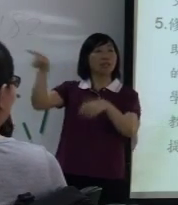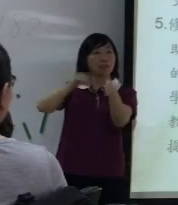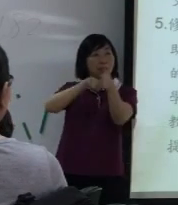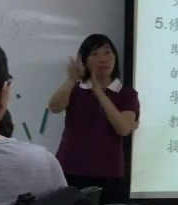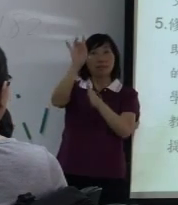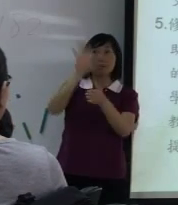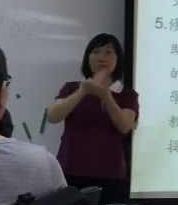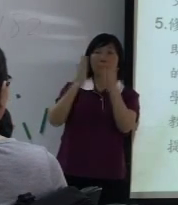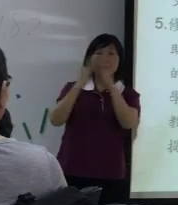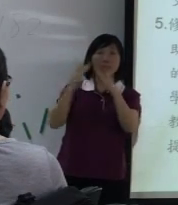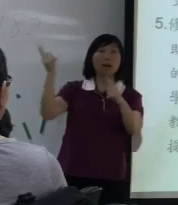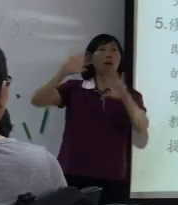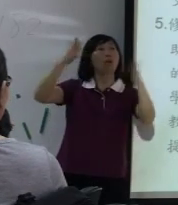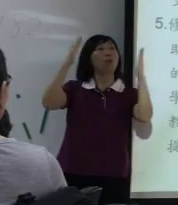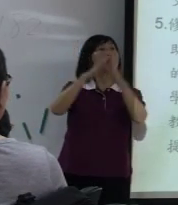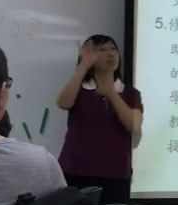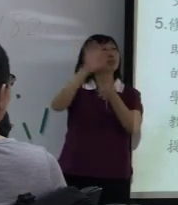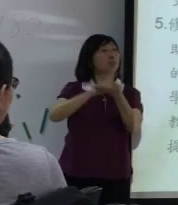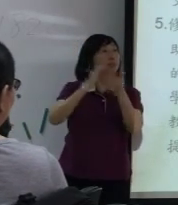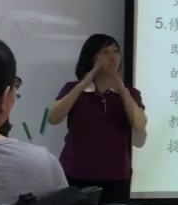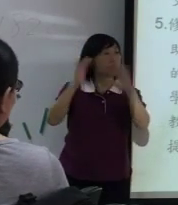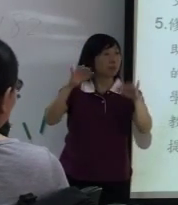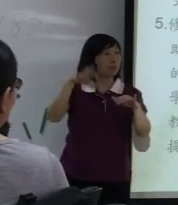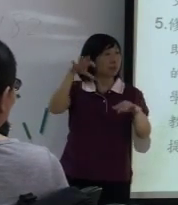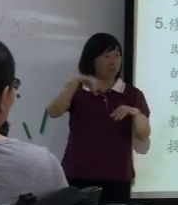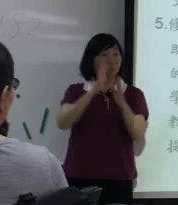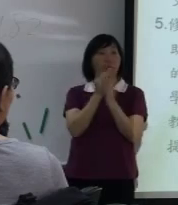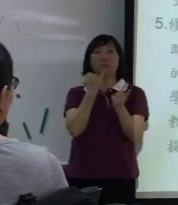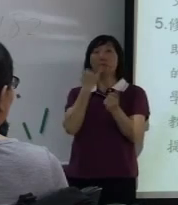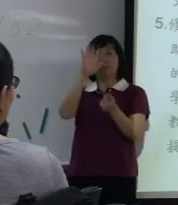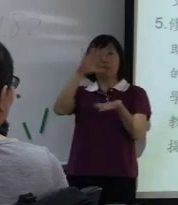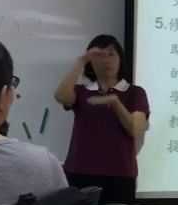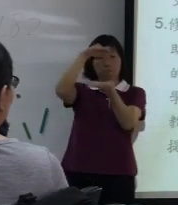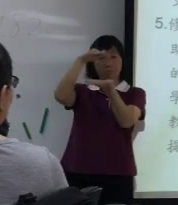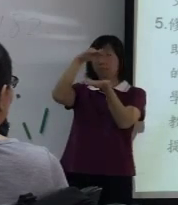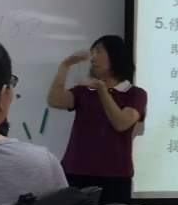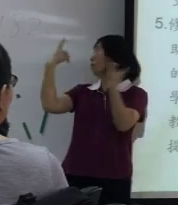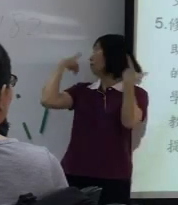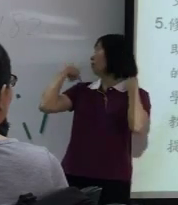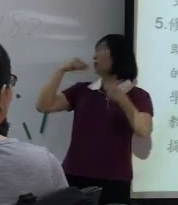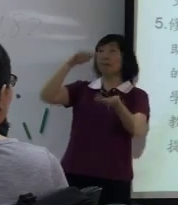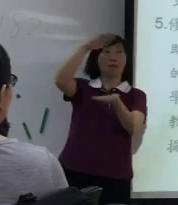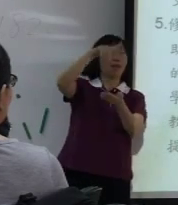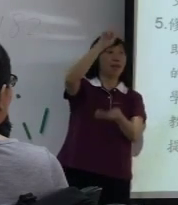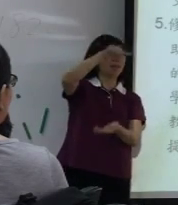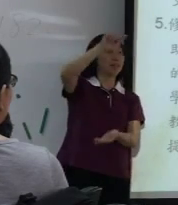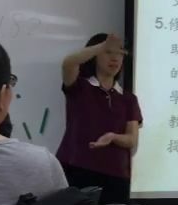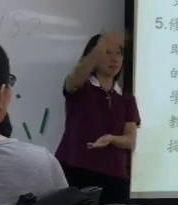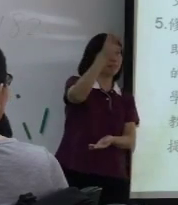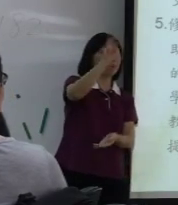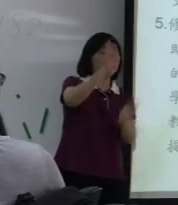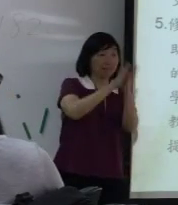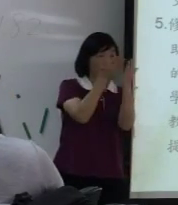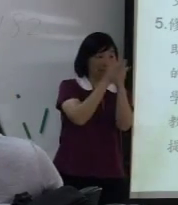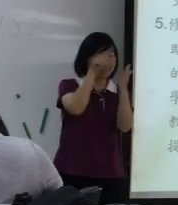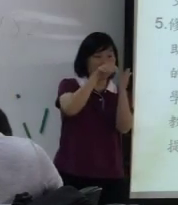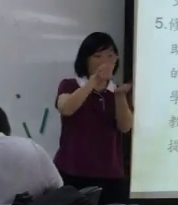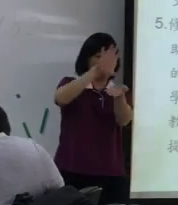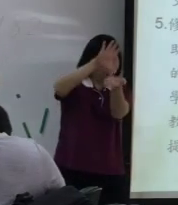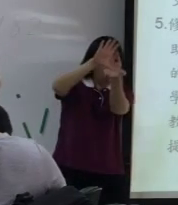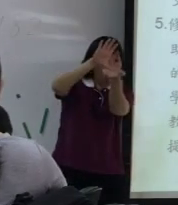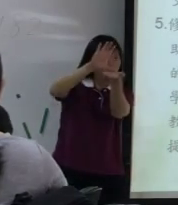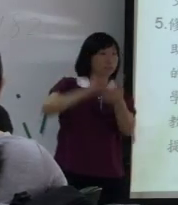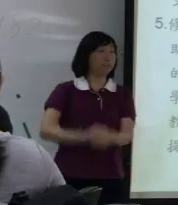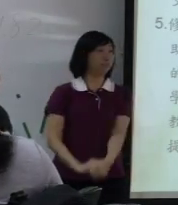或者国家图书馆啦，啊，哦，有这个原版的1820页。好，